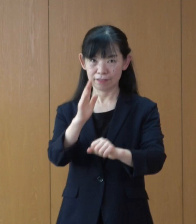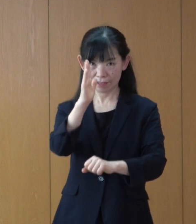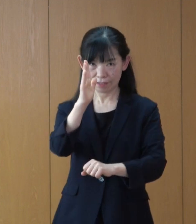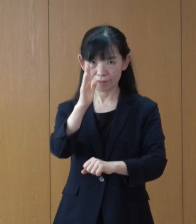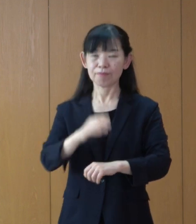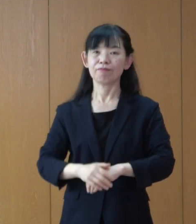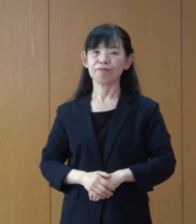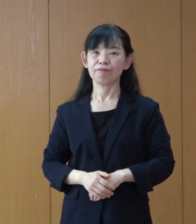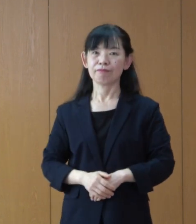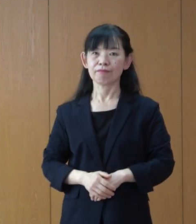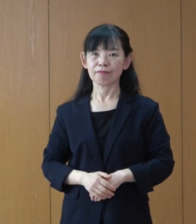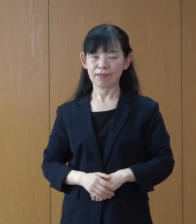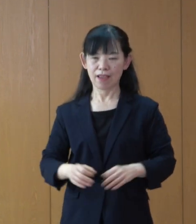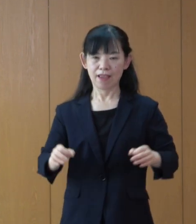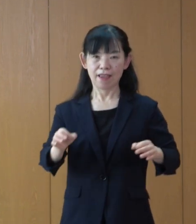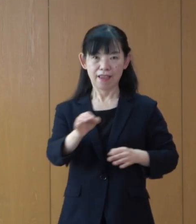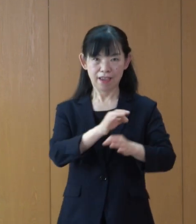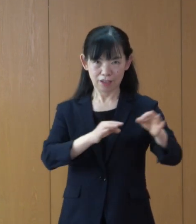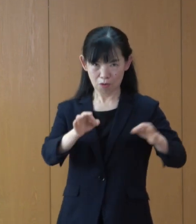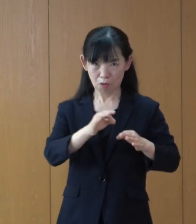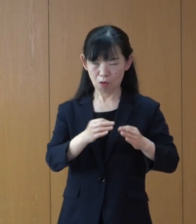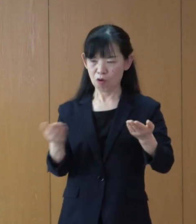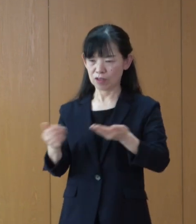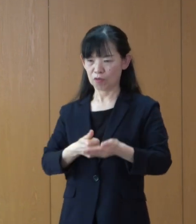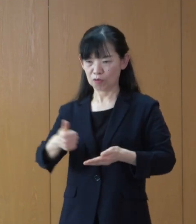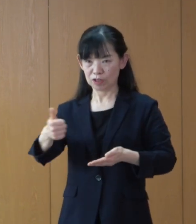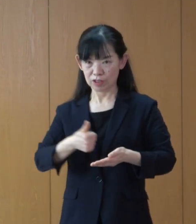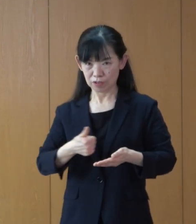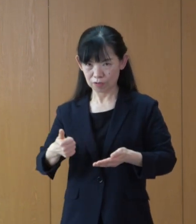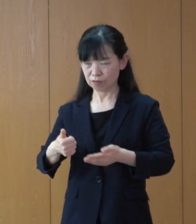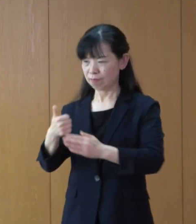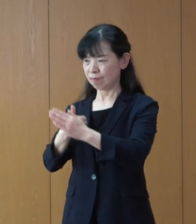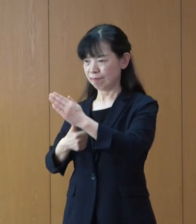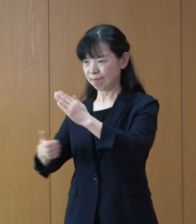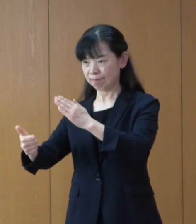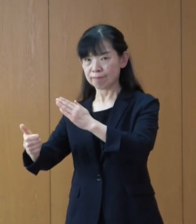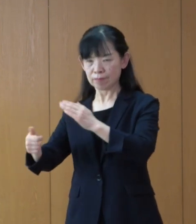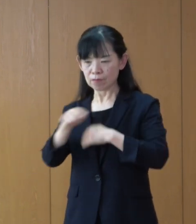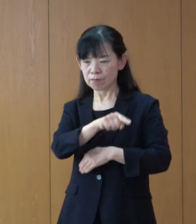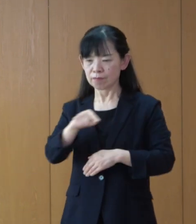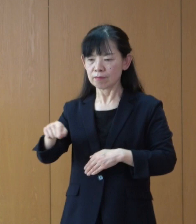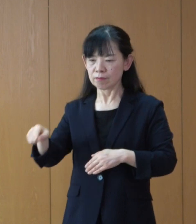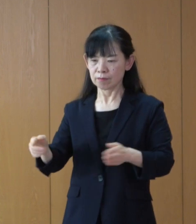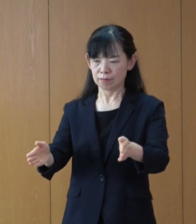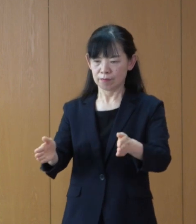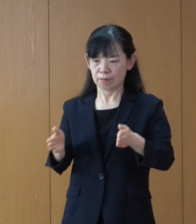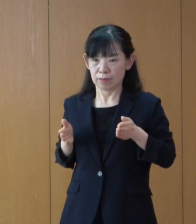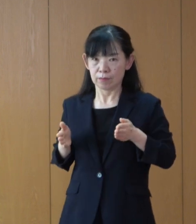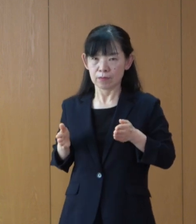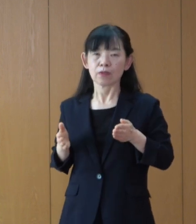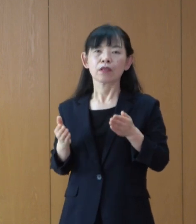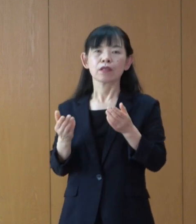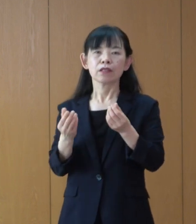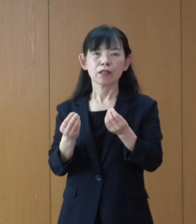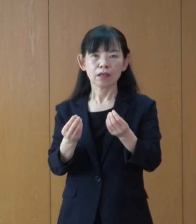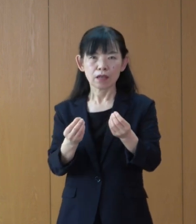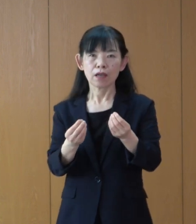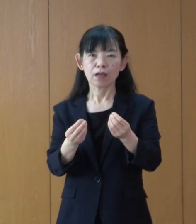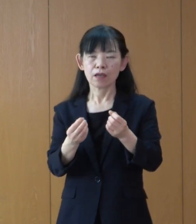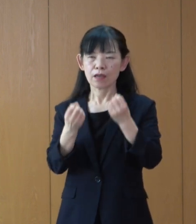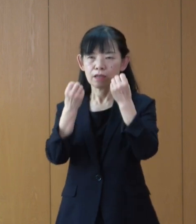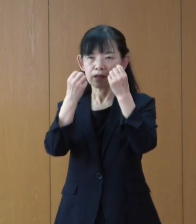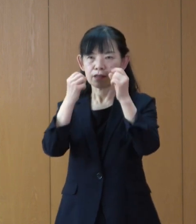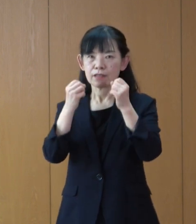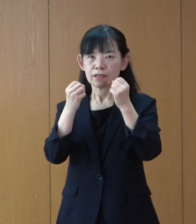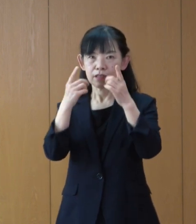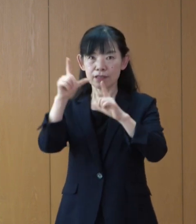上の営業・通勤・外出の3つの自粛を行いながら新型コロナウイ